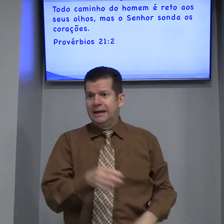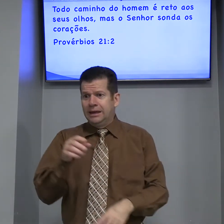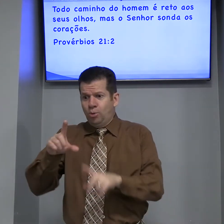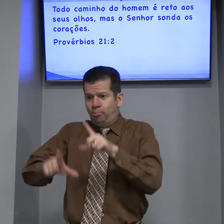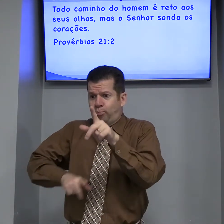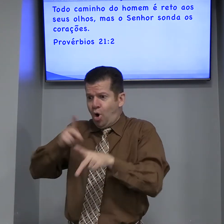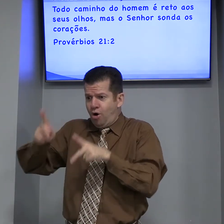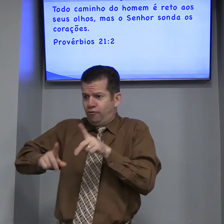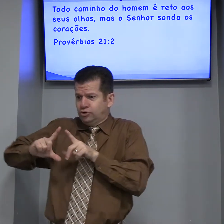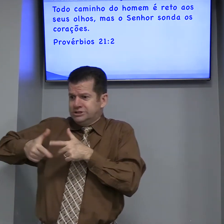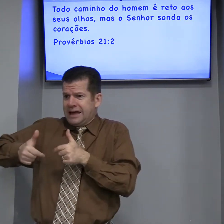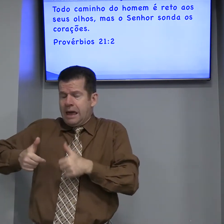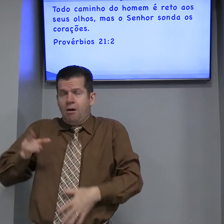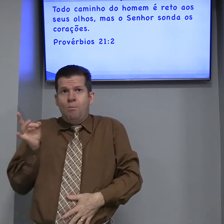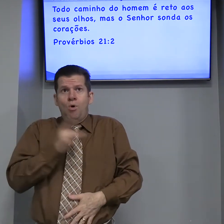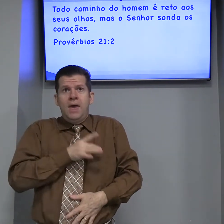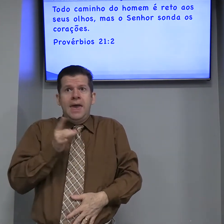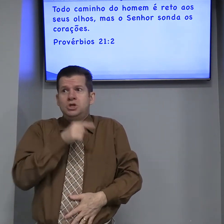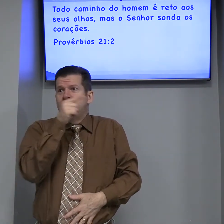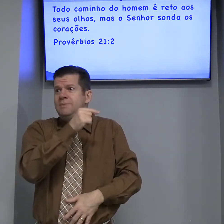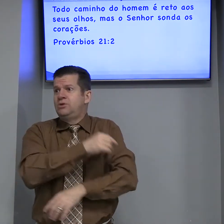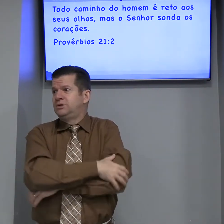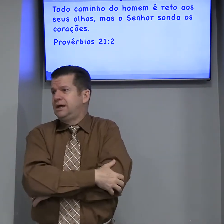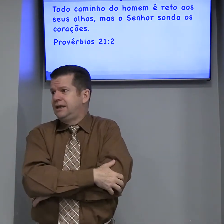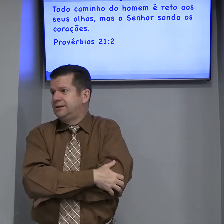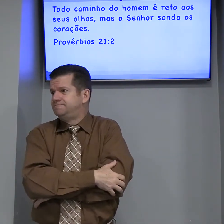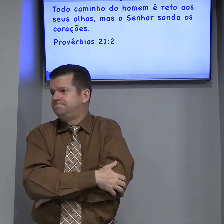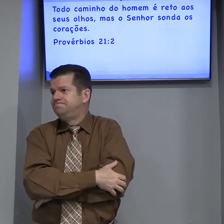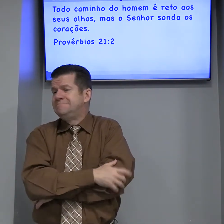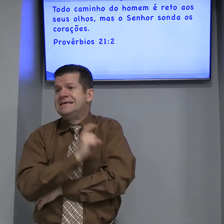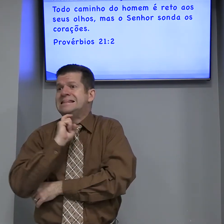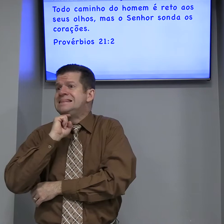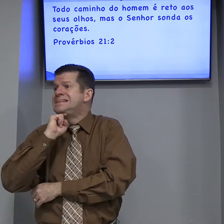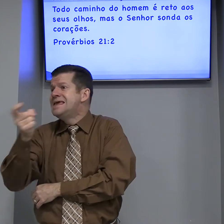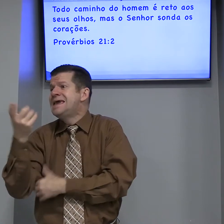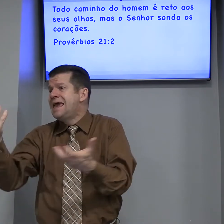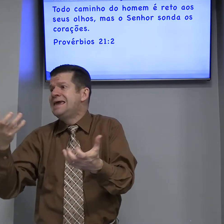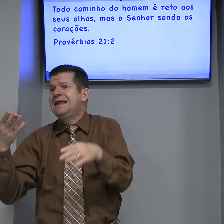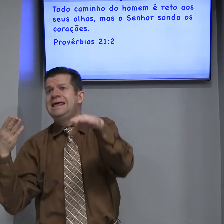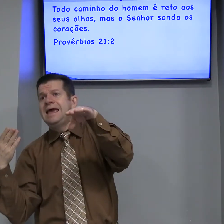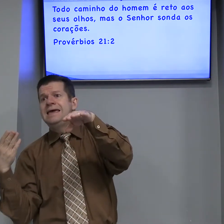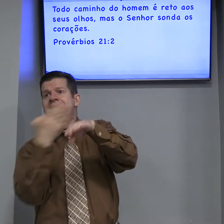e o povo de Israel morrendo de medo dele, ninguém queria ir